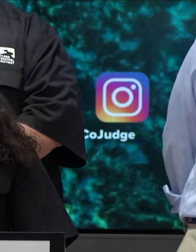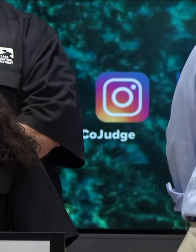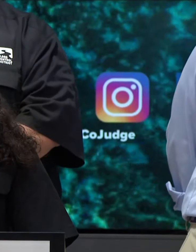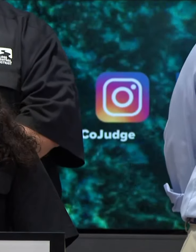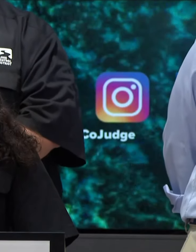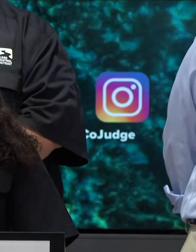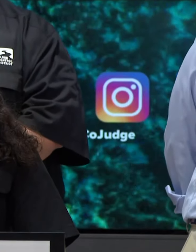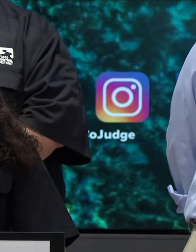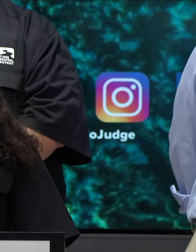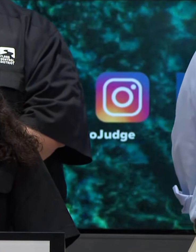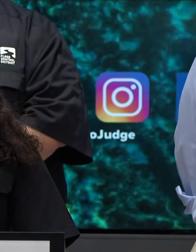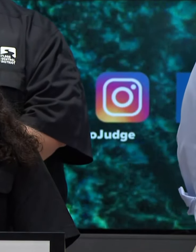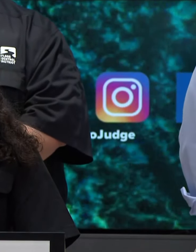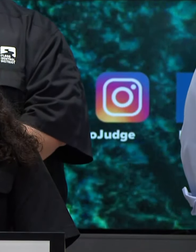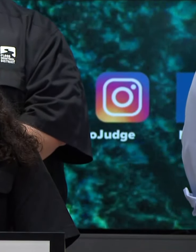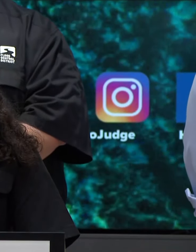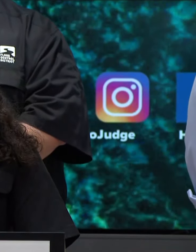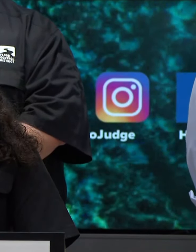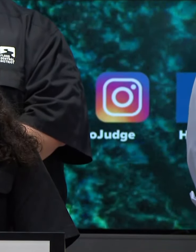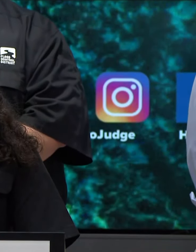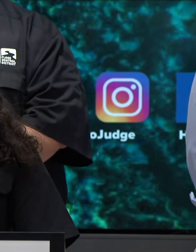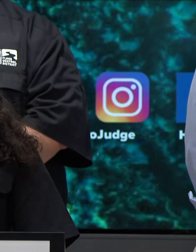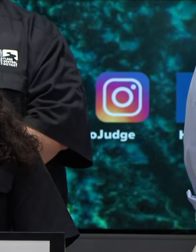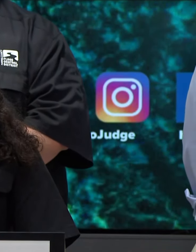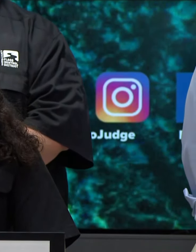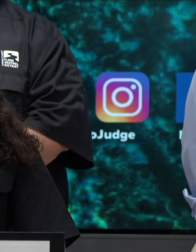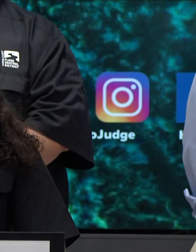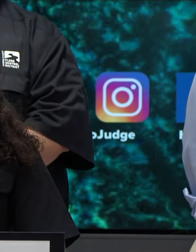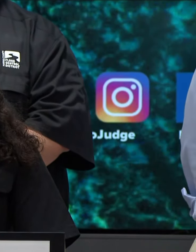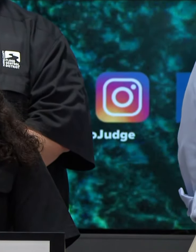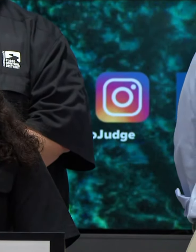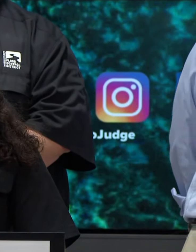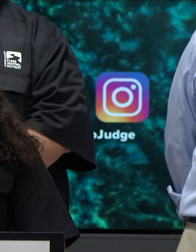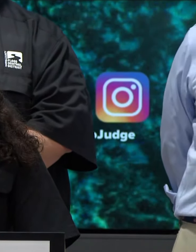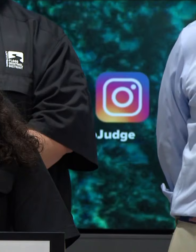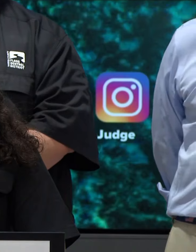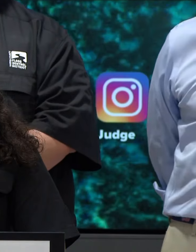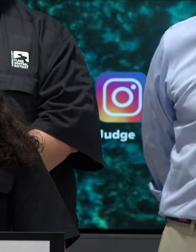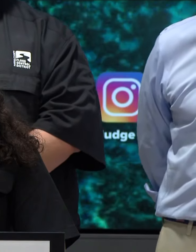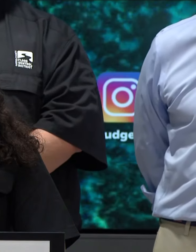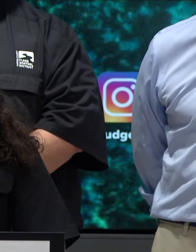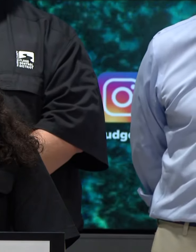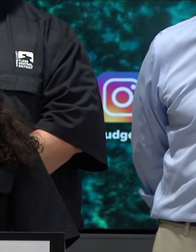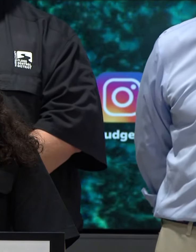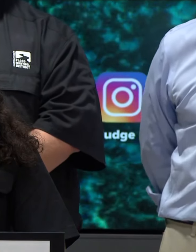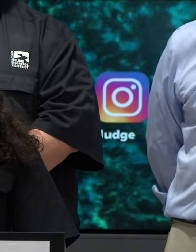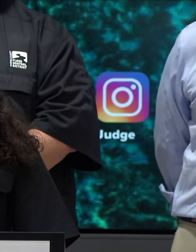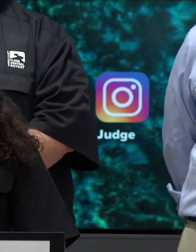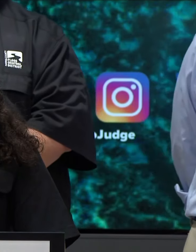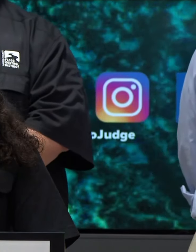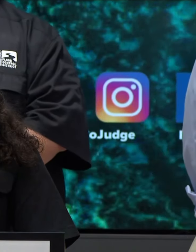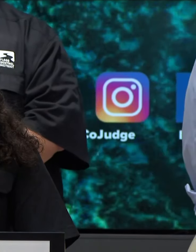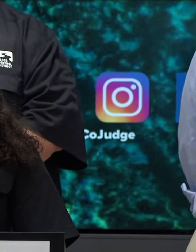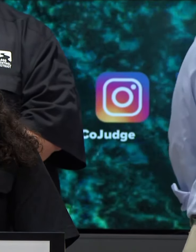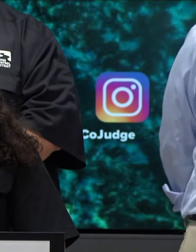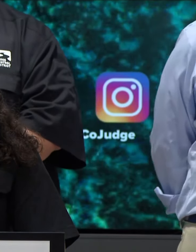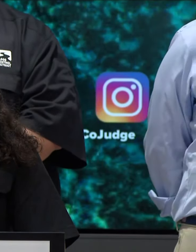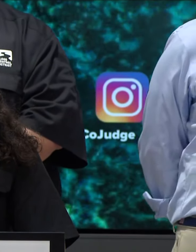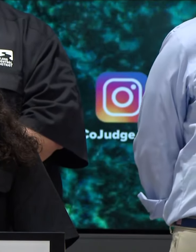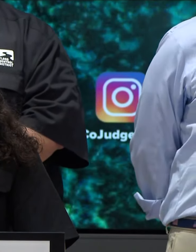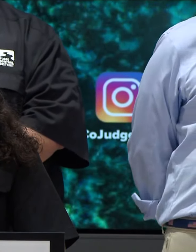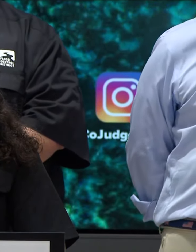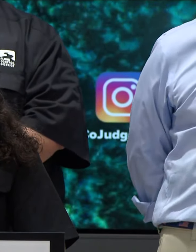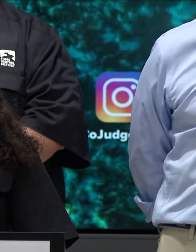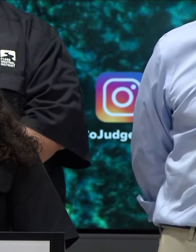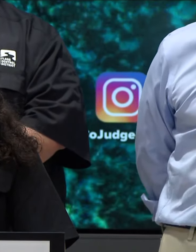los apagones. Entonces, anoche de 1.67 millones de apagones en Harris County, estamos